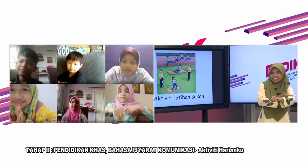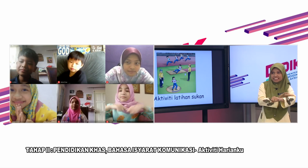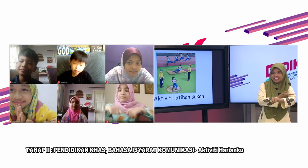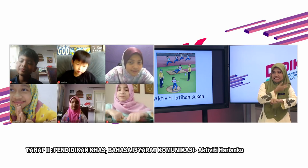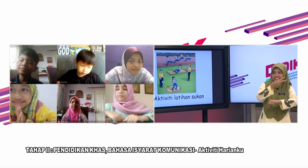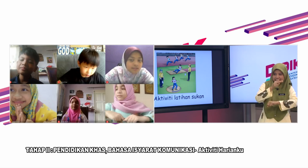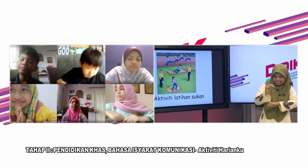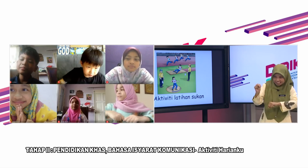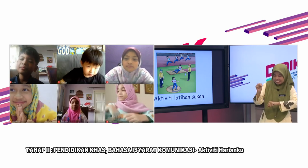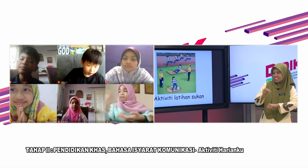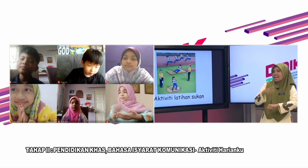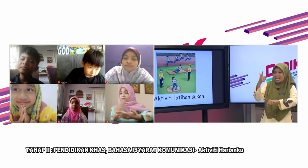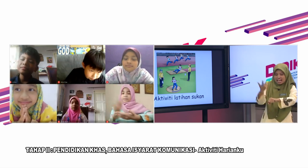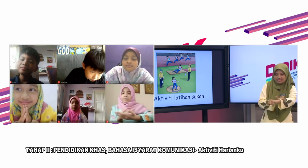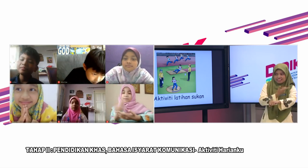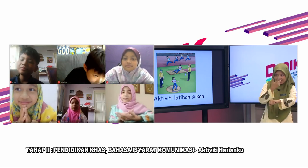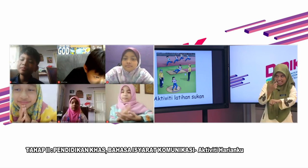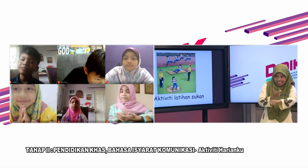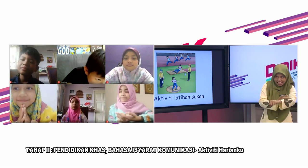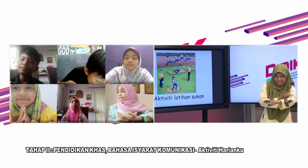Latihan. Latihan.